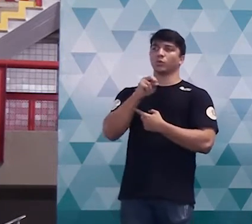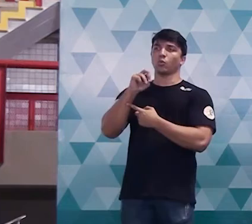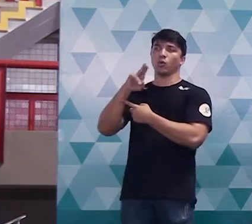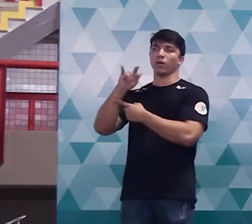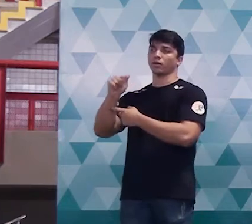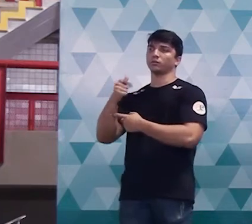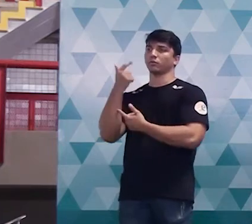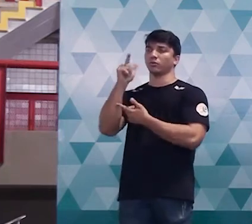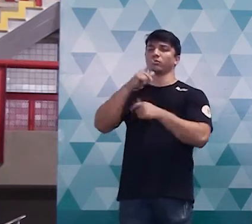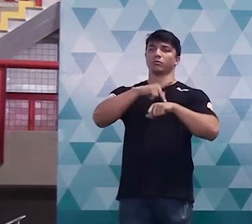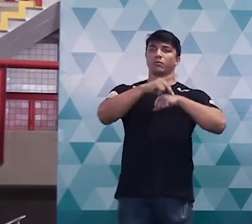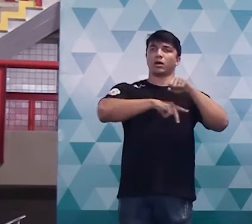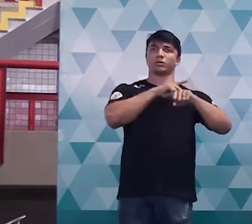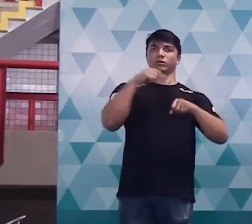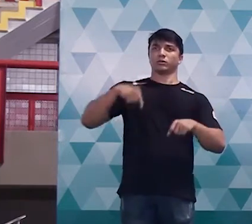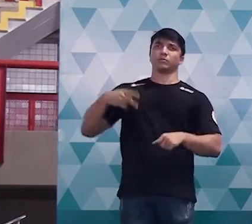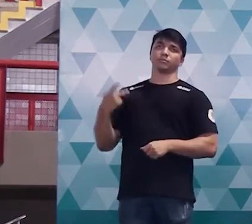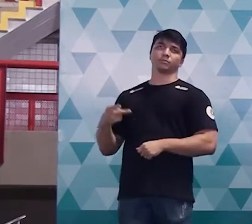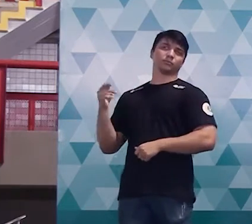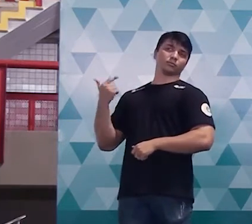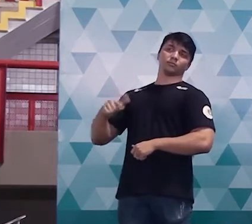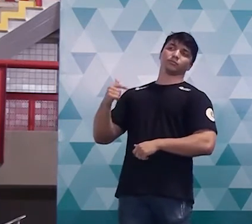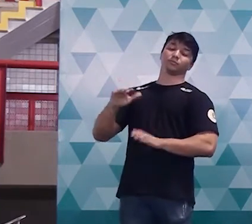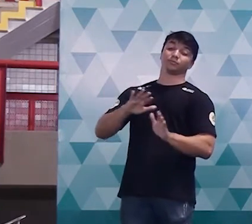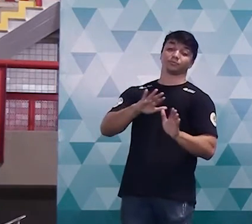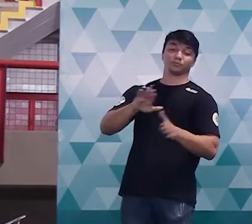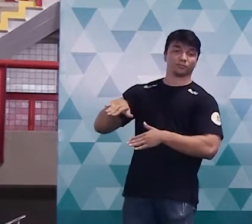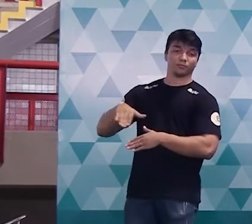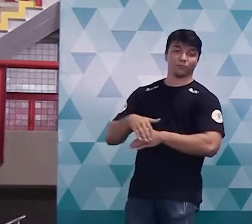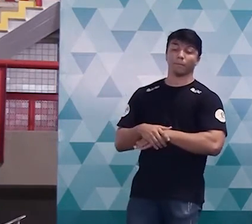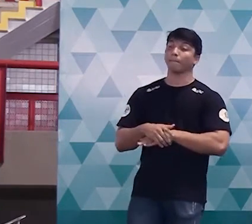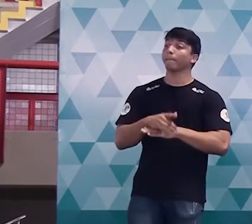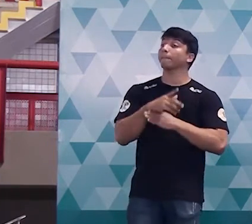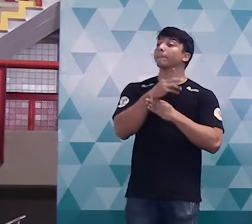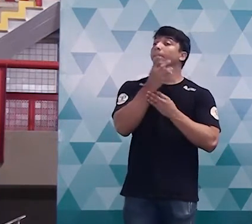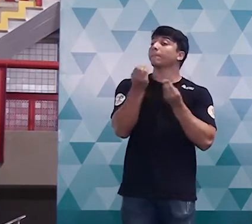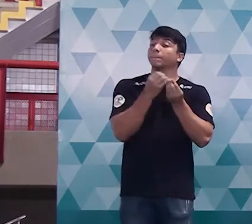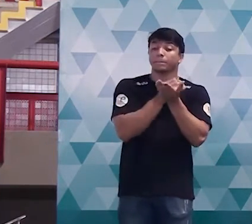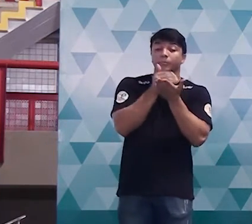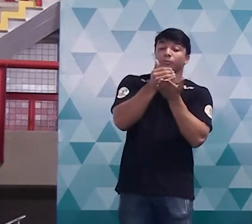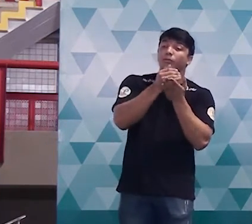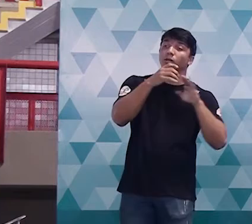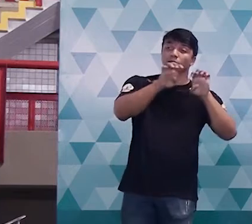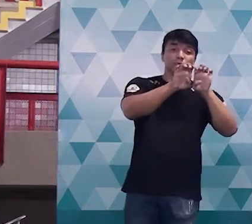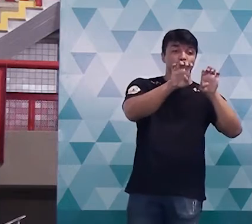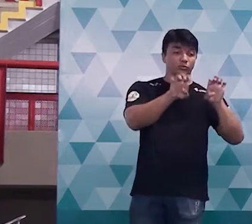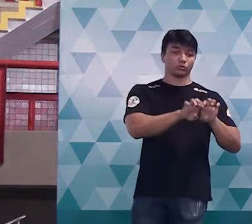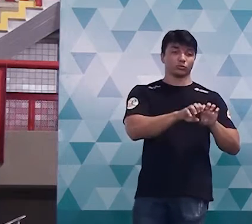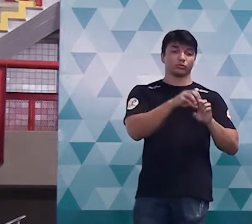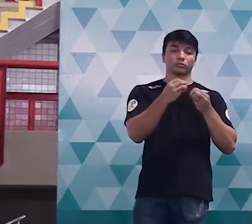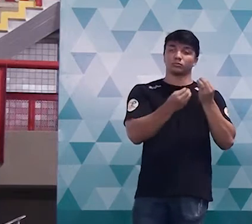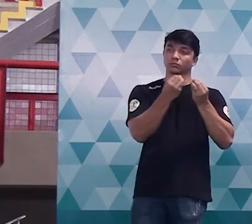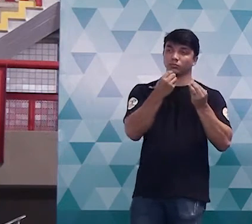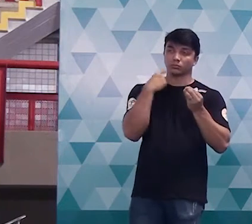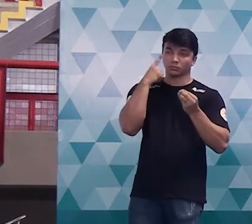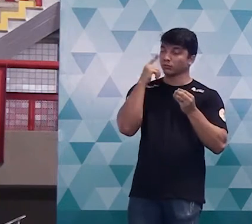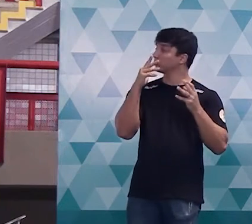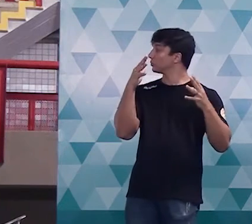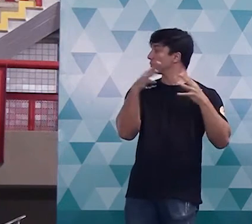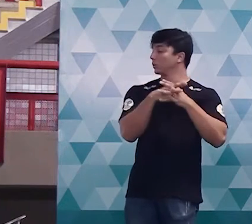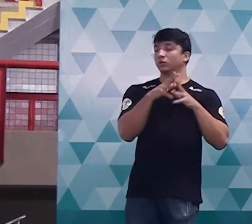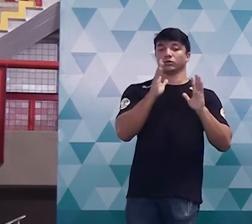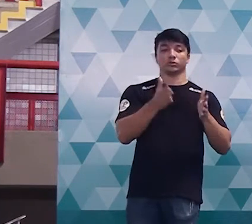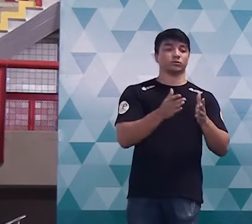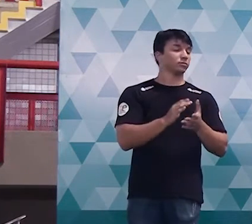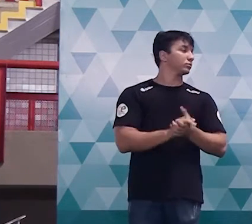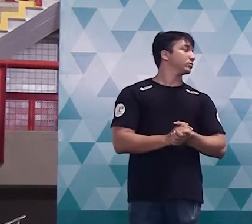né? Mas aqui não tem esse problema. Então vamos lá. Como é que vai começar a nossa estrutura? Olha como o negócio começou complicado.